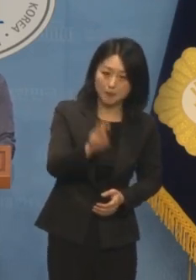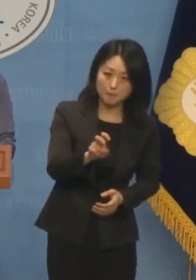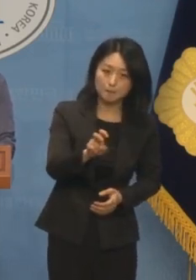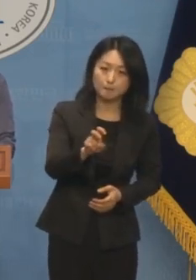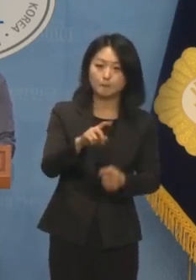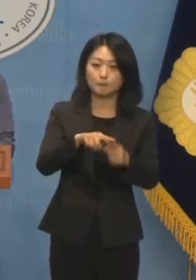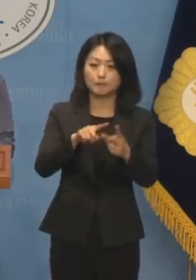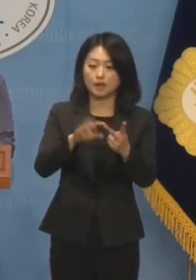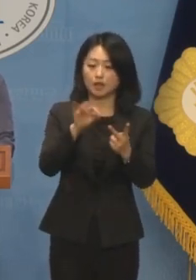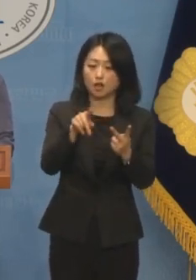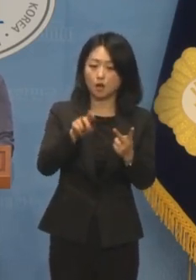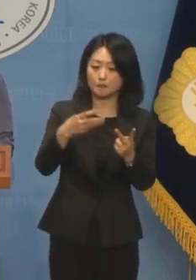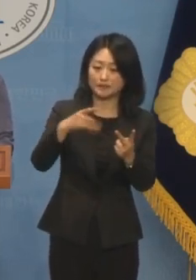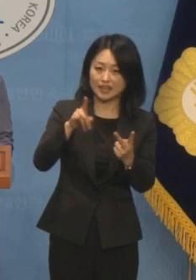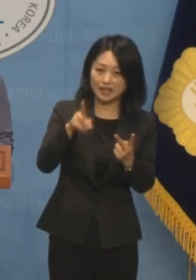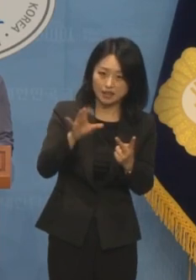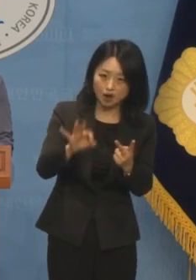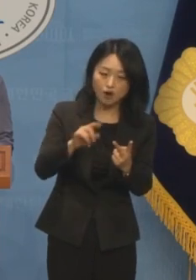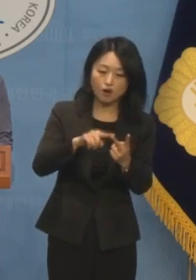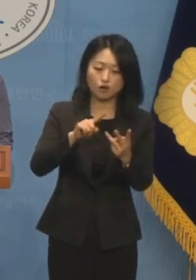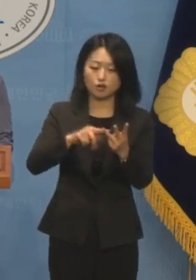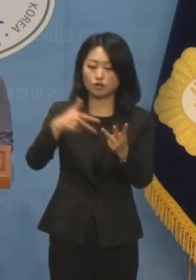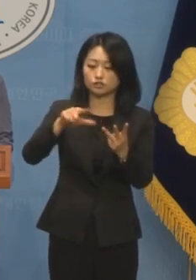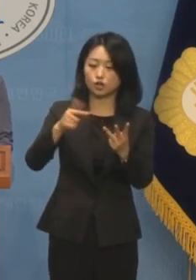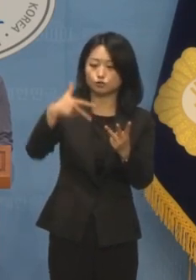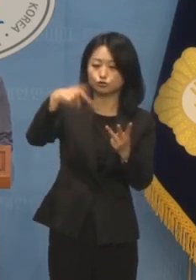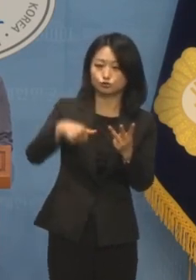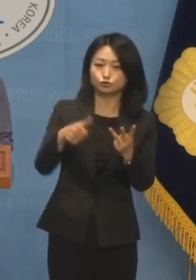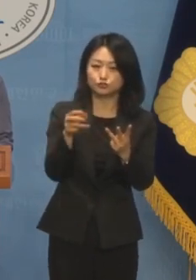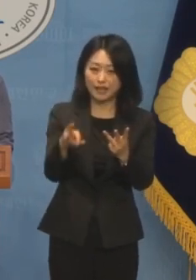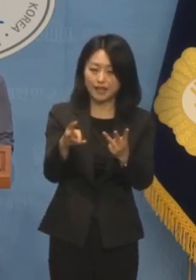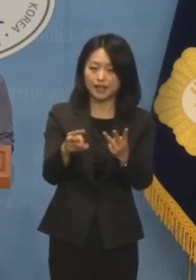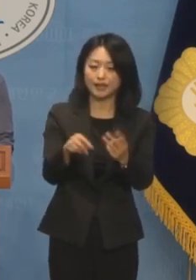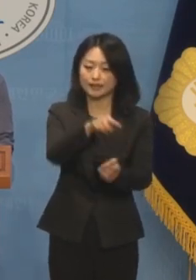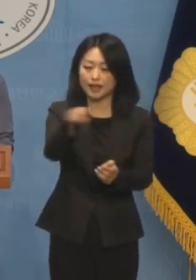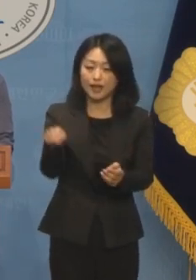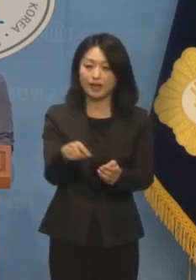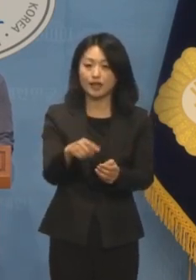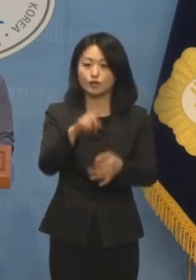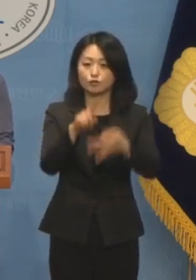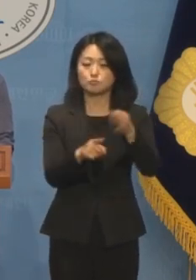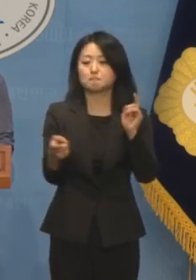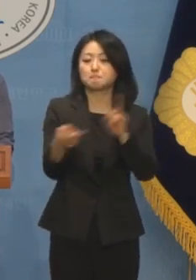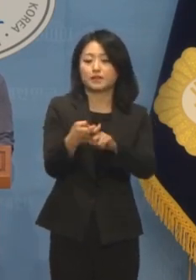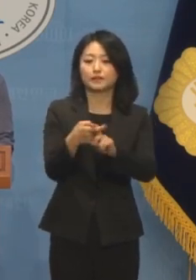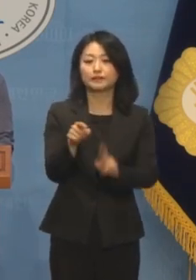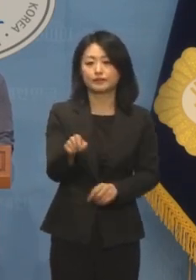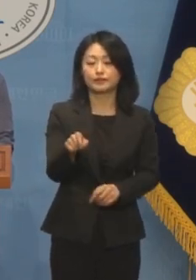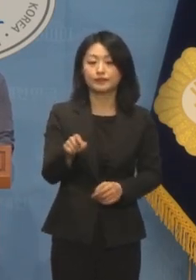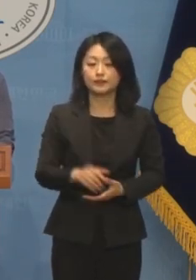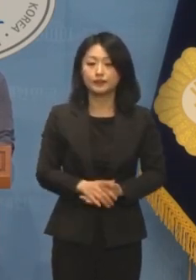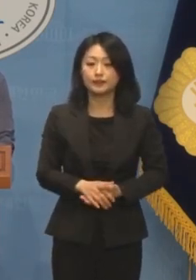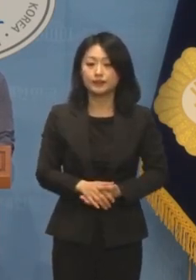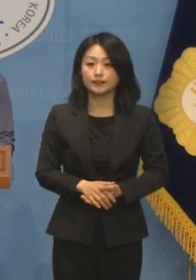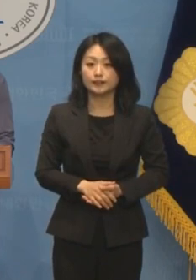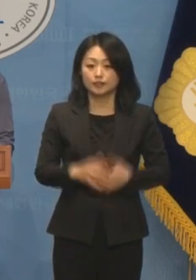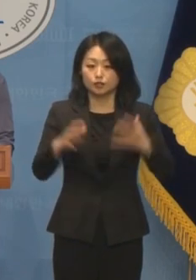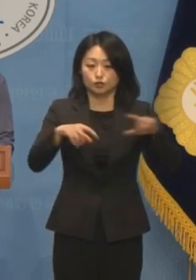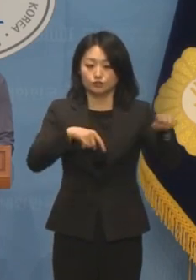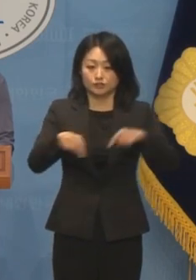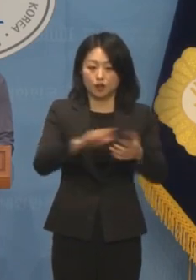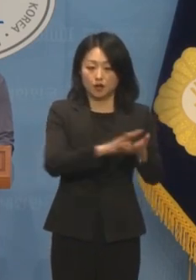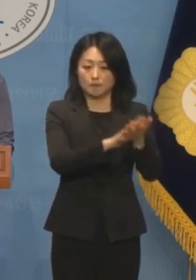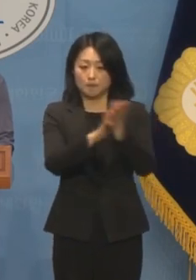비롯하여 엄태영, 전주의 의원은 모두 친윤계로 익히 알려진 바입니다.